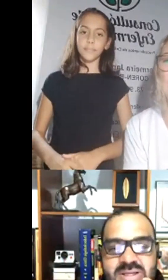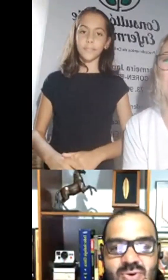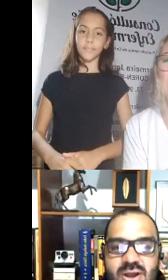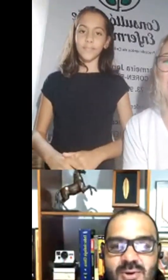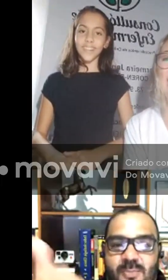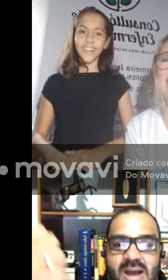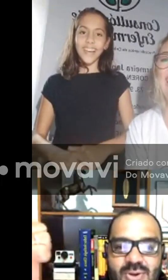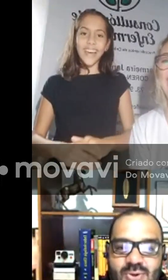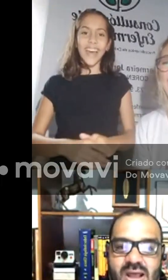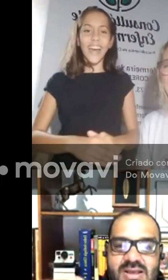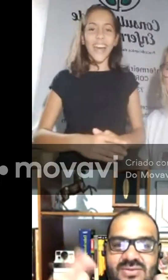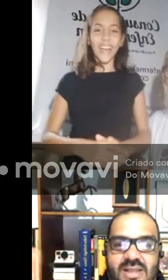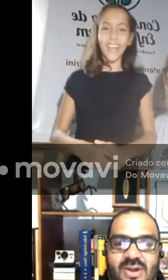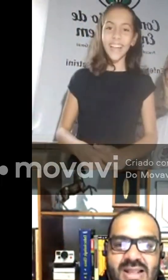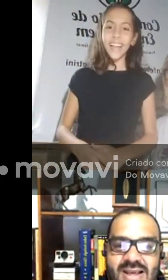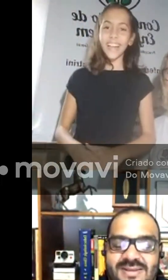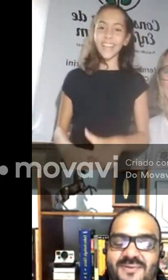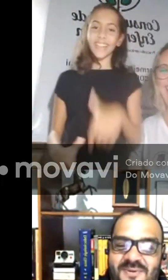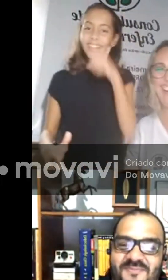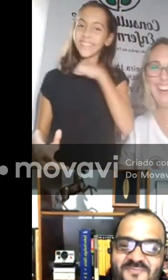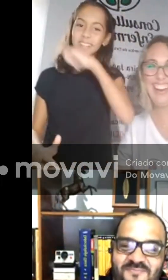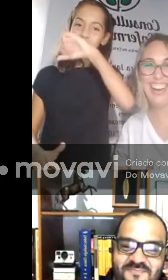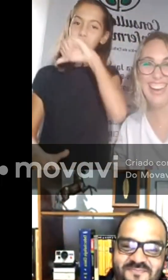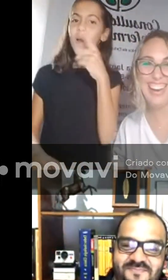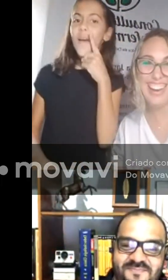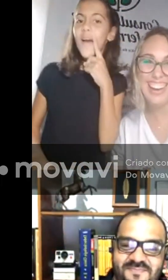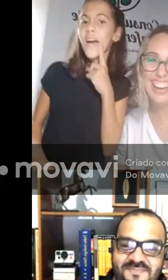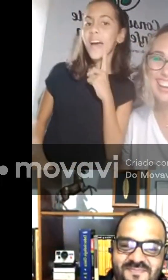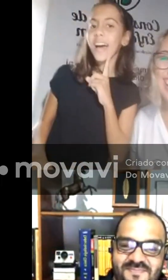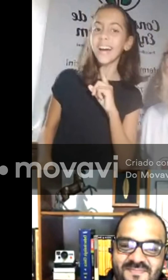baba está escorrendo e o pai do outro lado, deve estar do lado aí. Então.